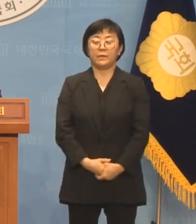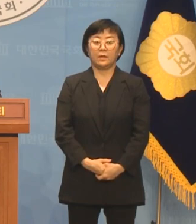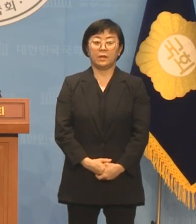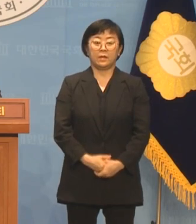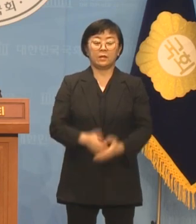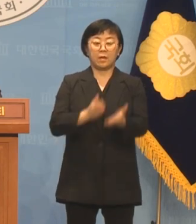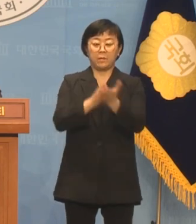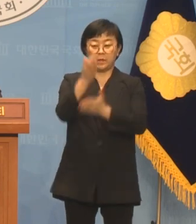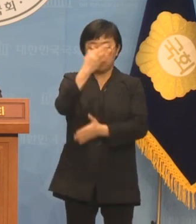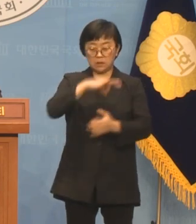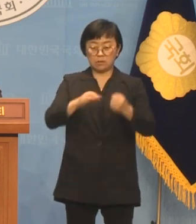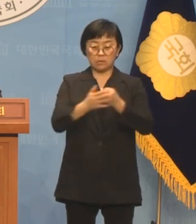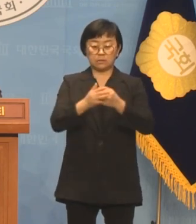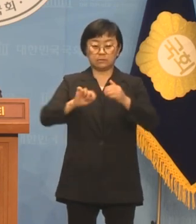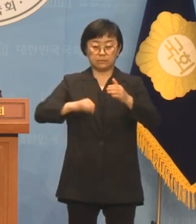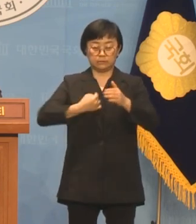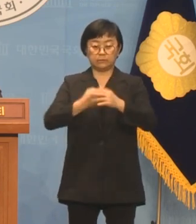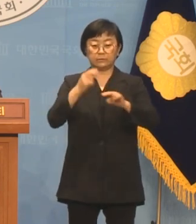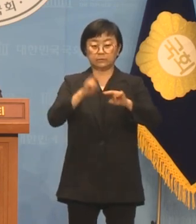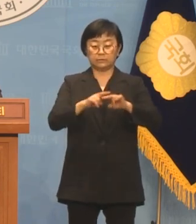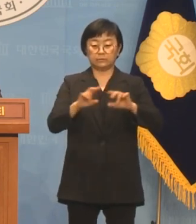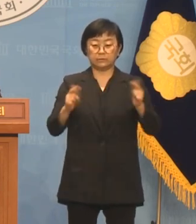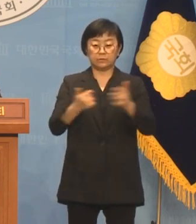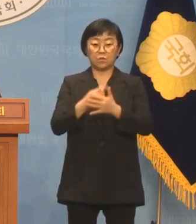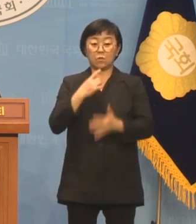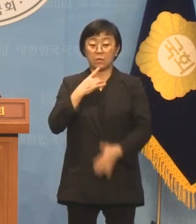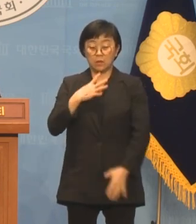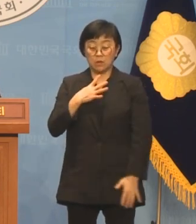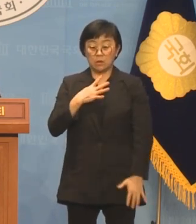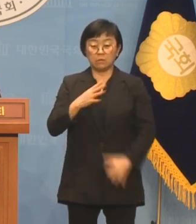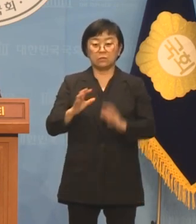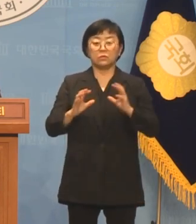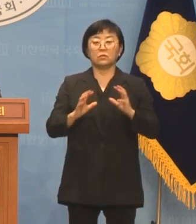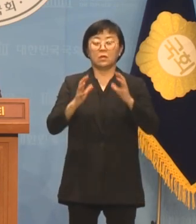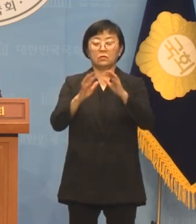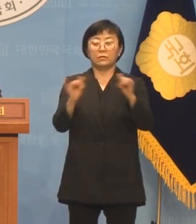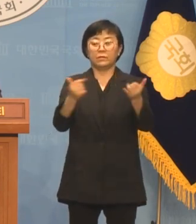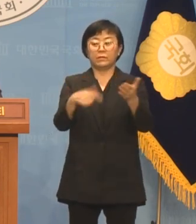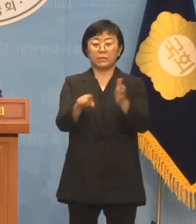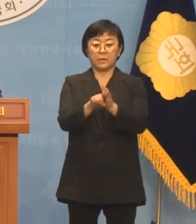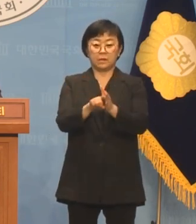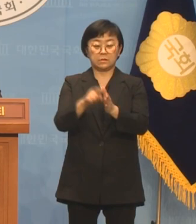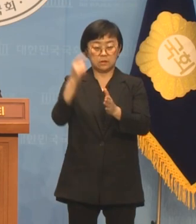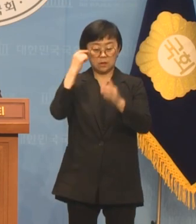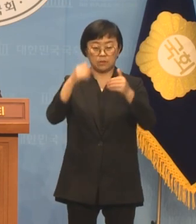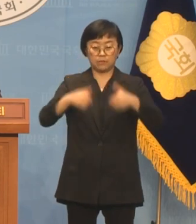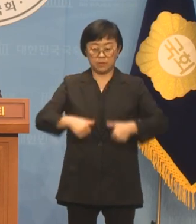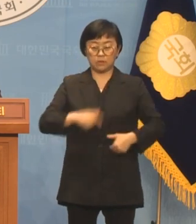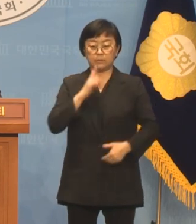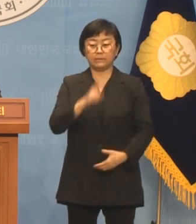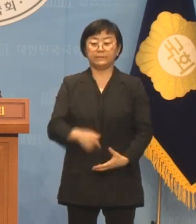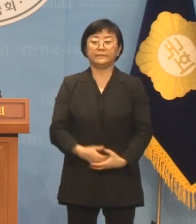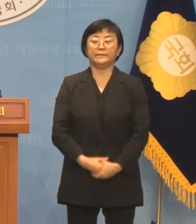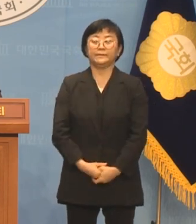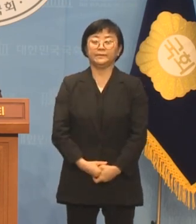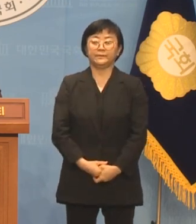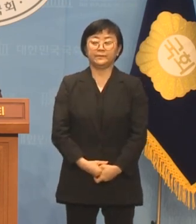개파 이익이나 자신의 자리가 아닌 오로지 국가와 국민만을 생각해 주시기